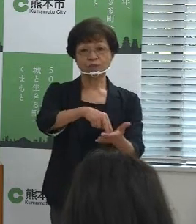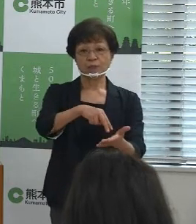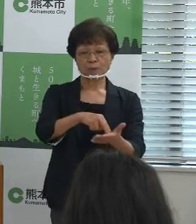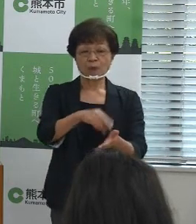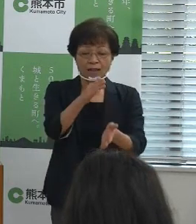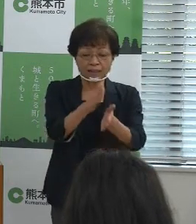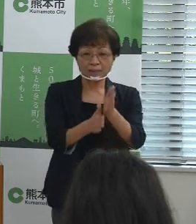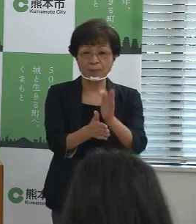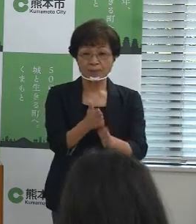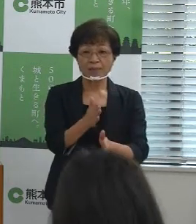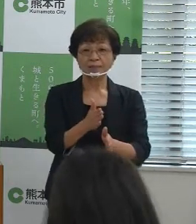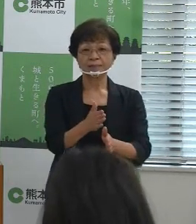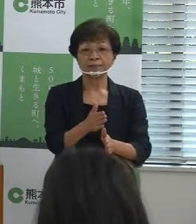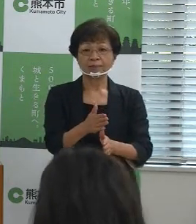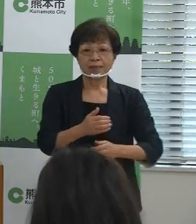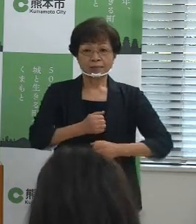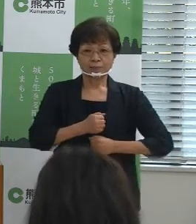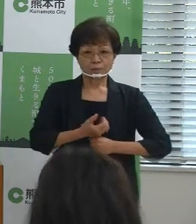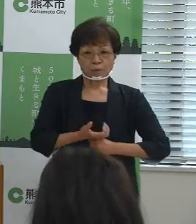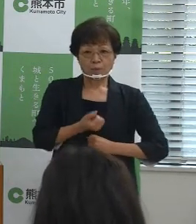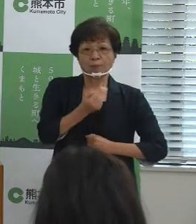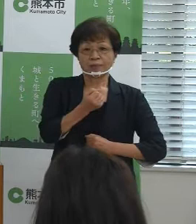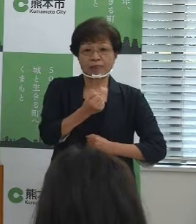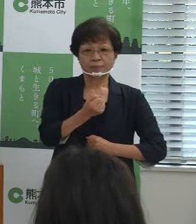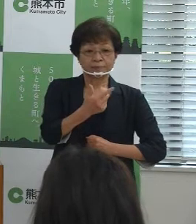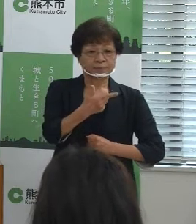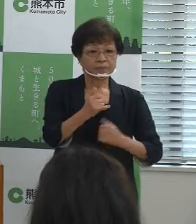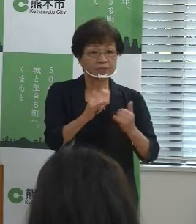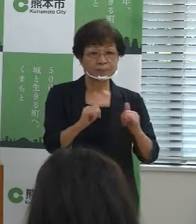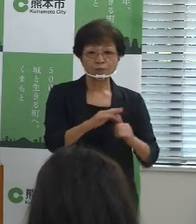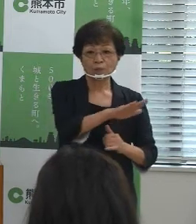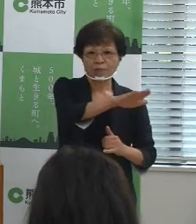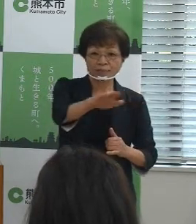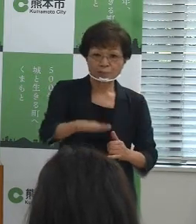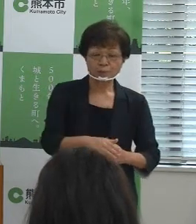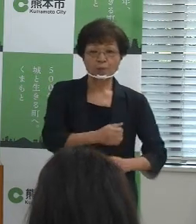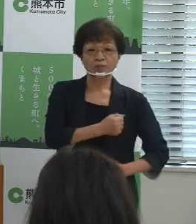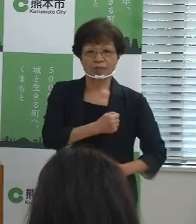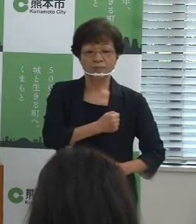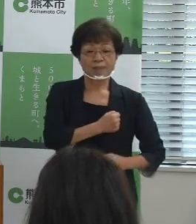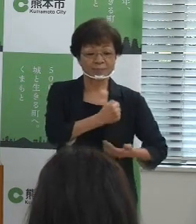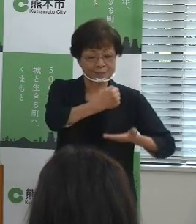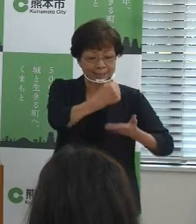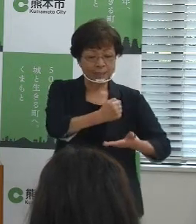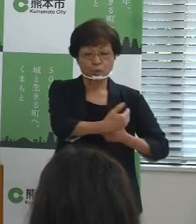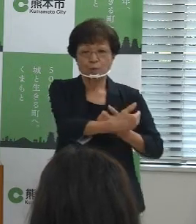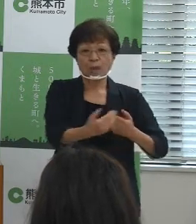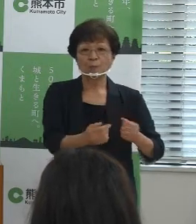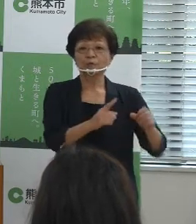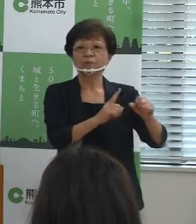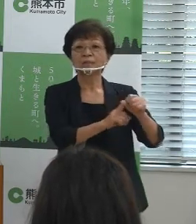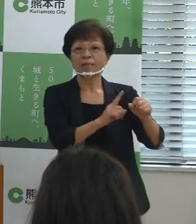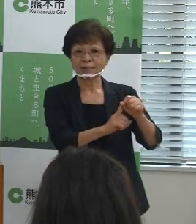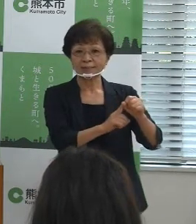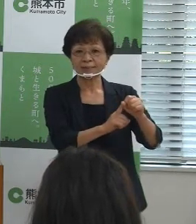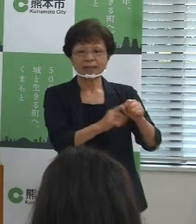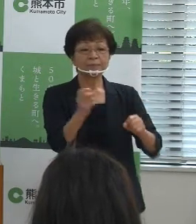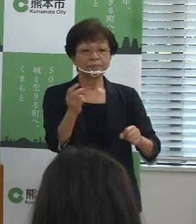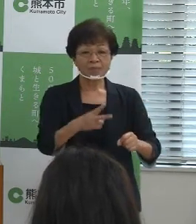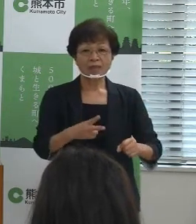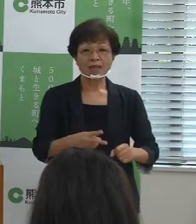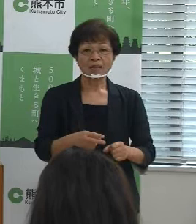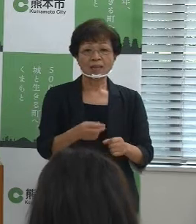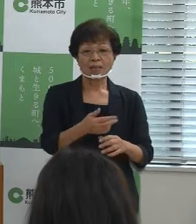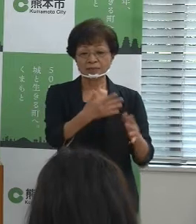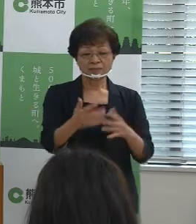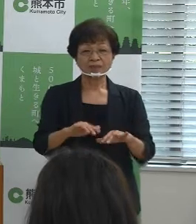めて緊張感を持って市民の皆様の生命財産を守るため、また水害